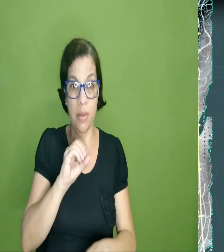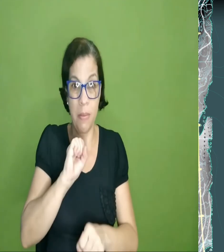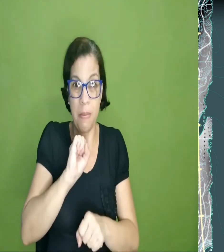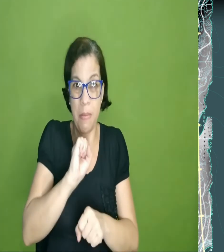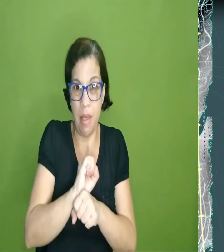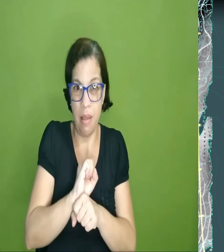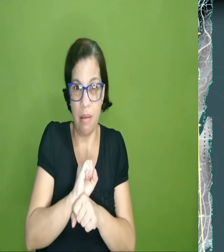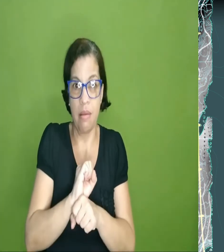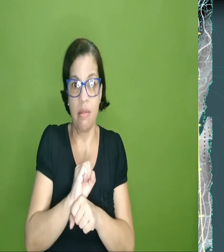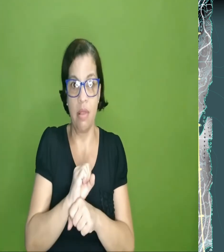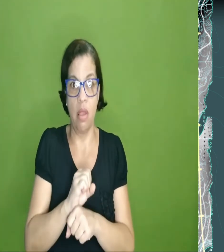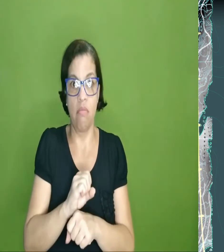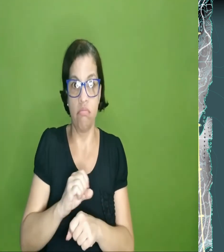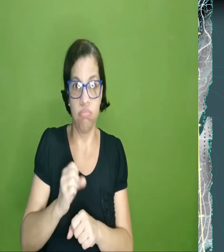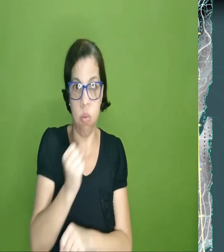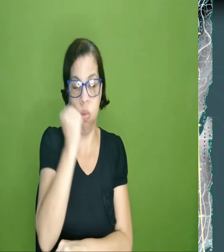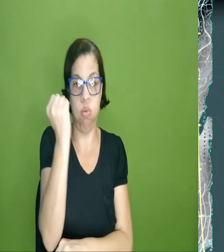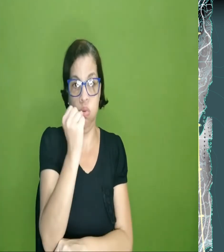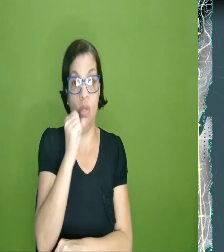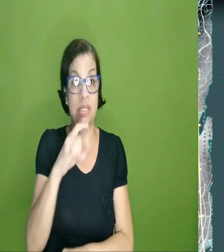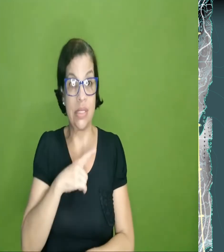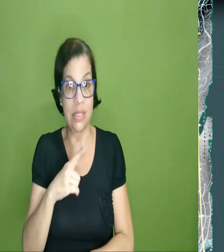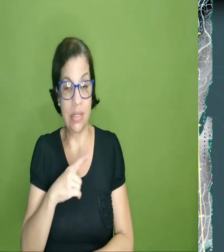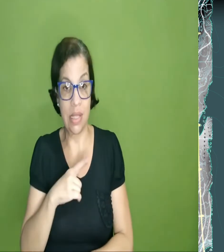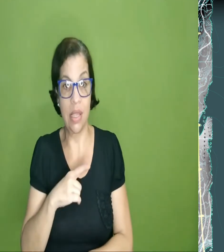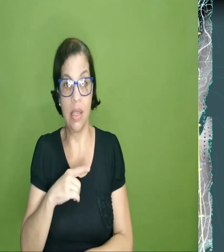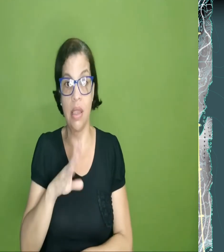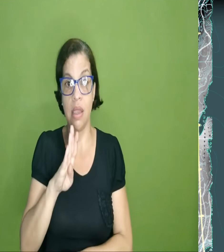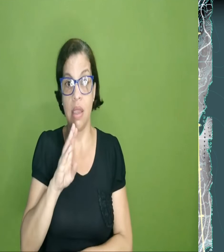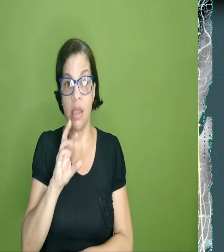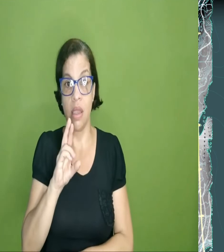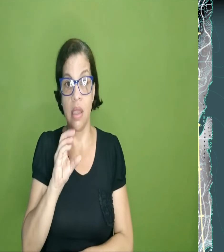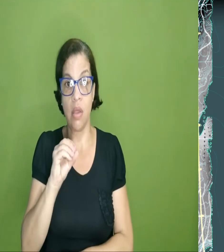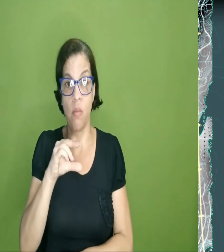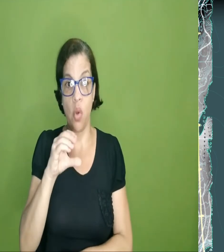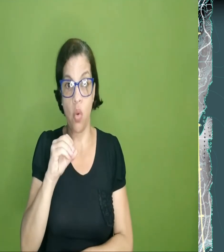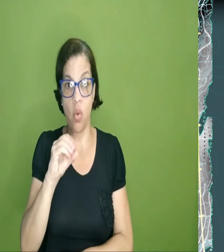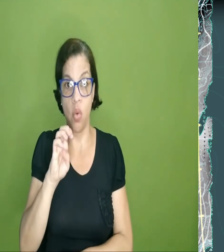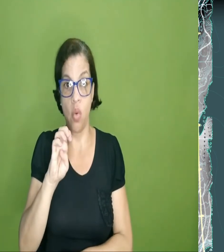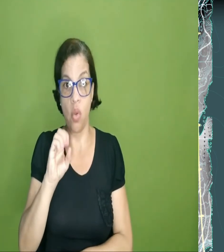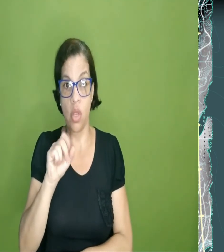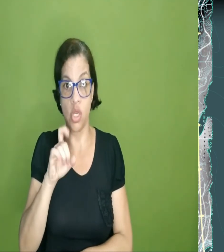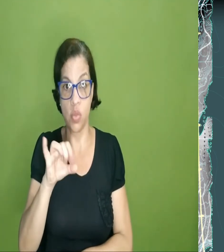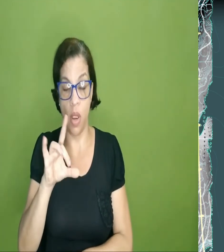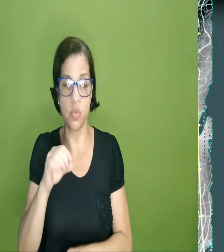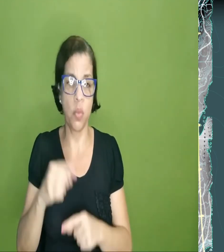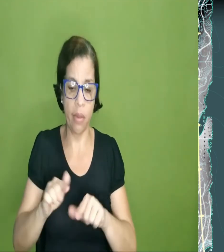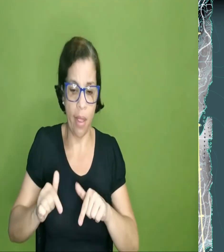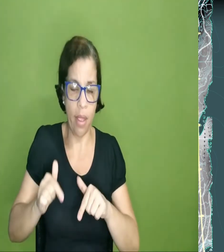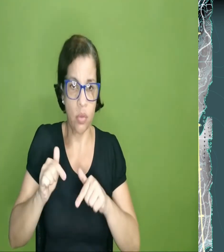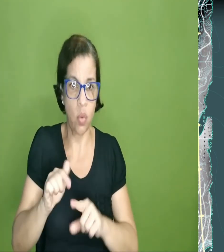um broncoespasmo. Isto porque, ao atuarem sobre receptores beta-2